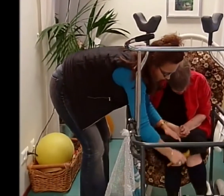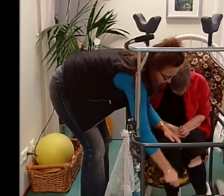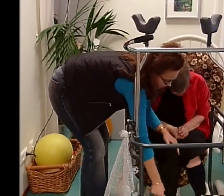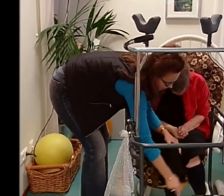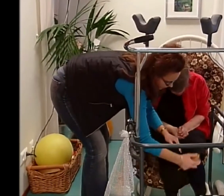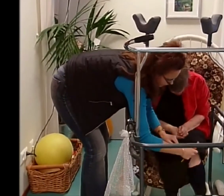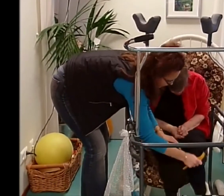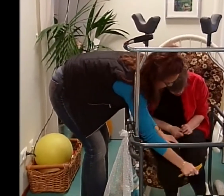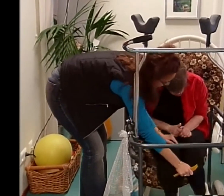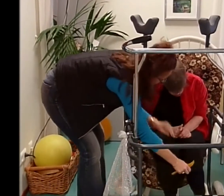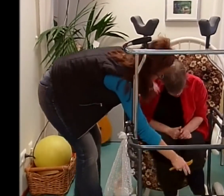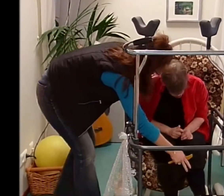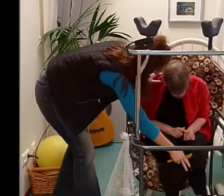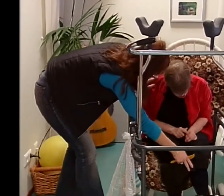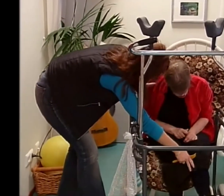in beweging te komen.